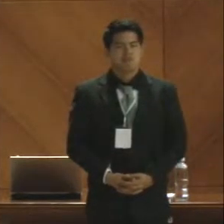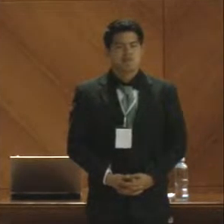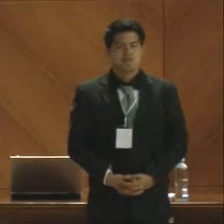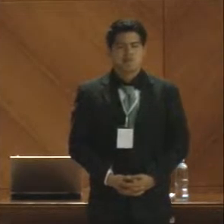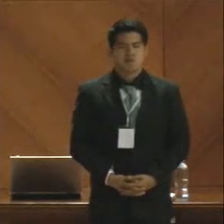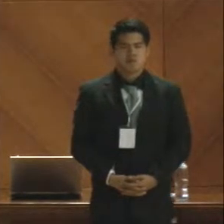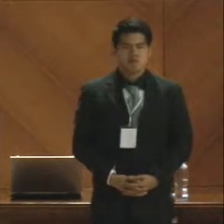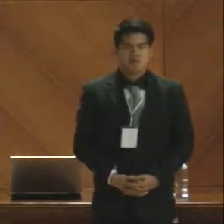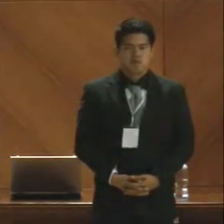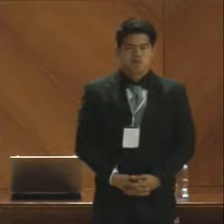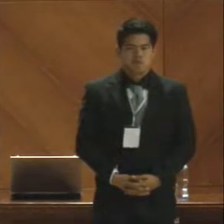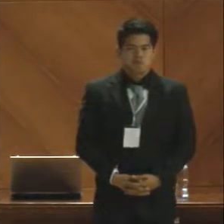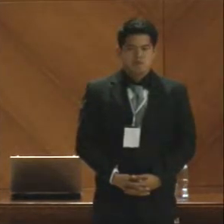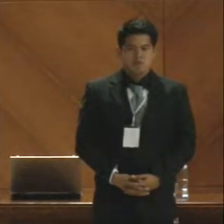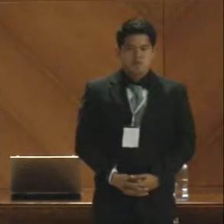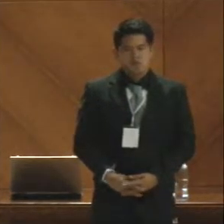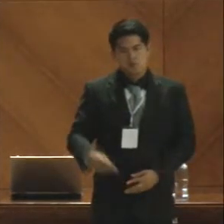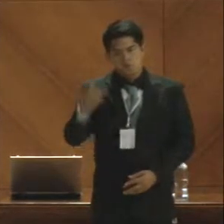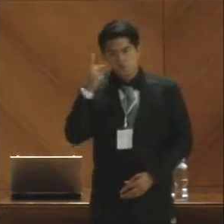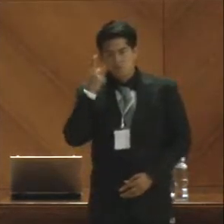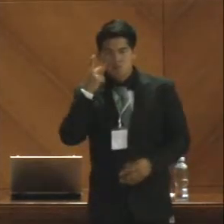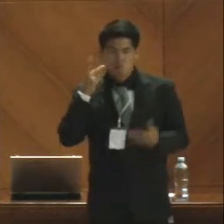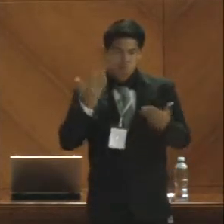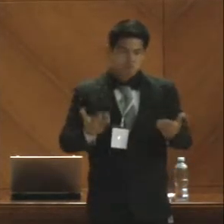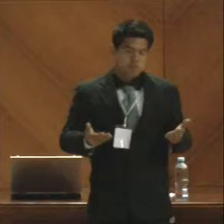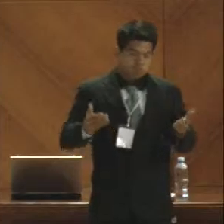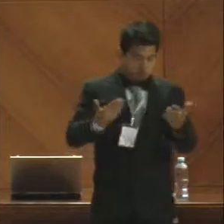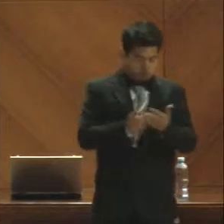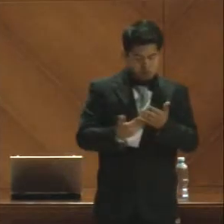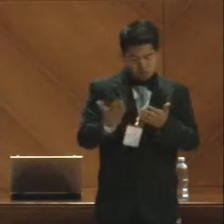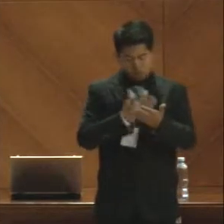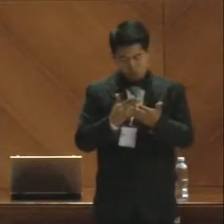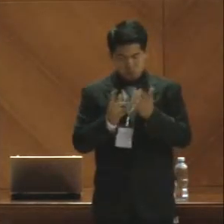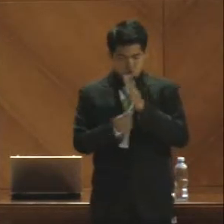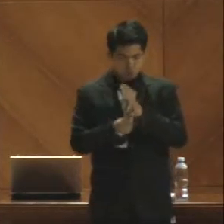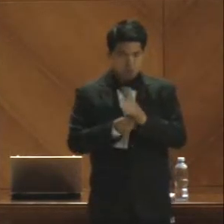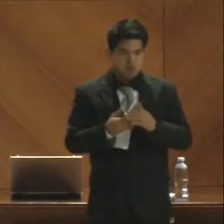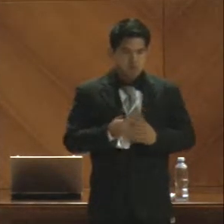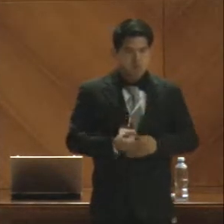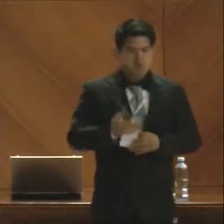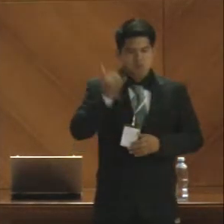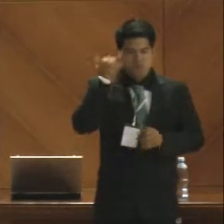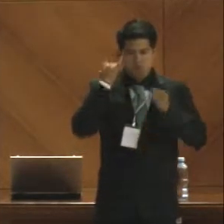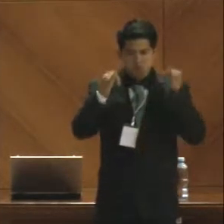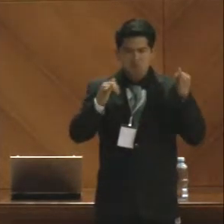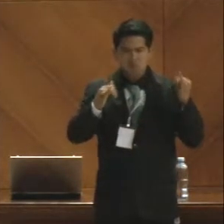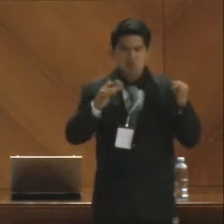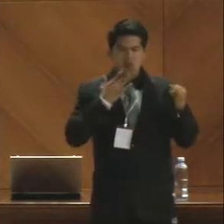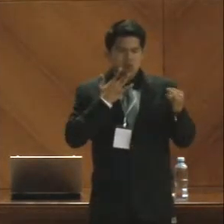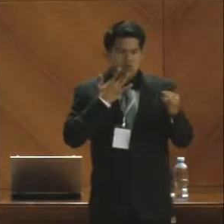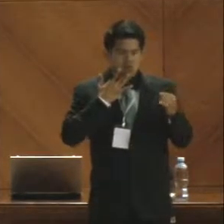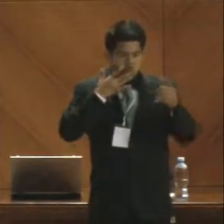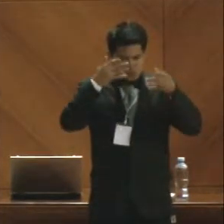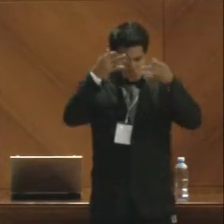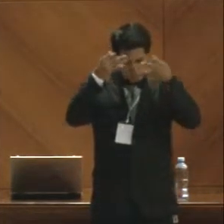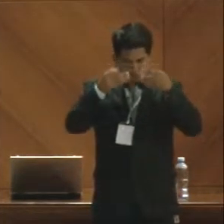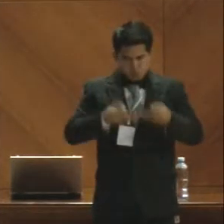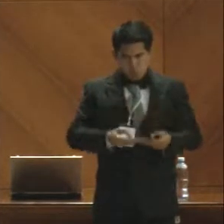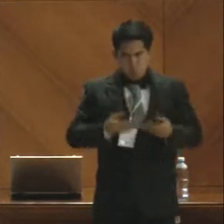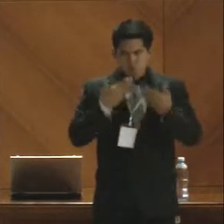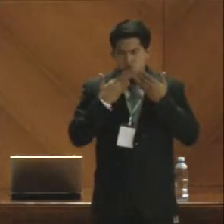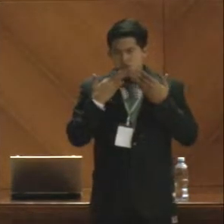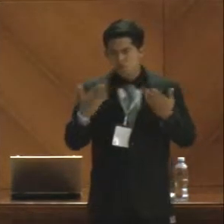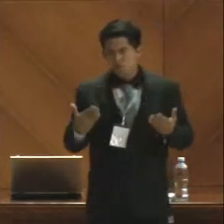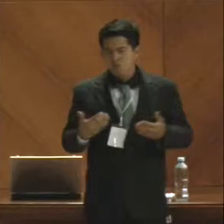Entonces, yo había puesto el título de esta charla, en realidad me basé en un libro, y había dicho que el software libre es socialmente justo. Y es socialmente justo por